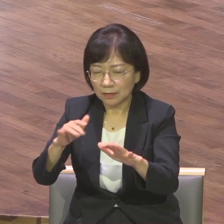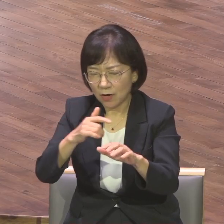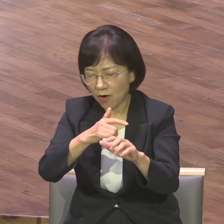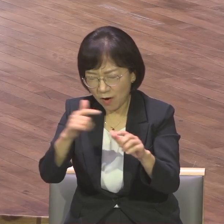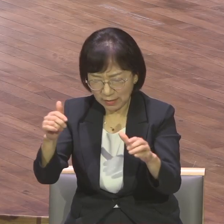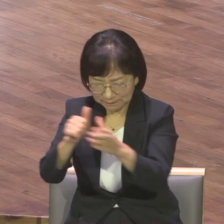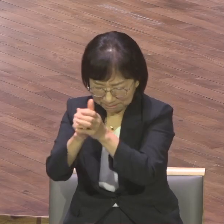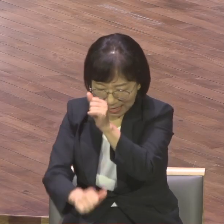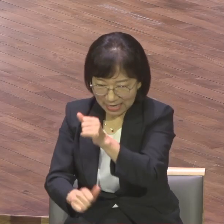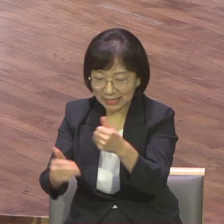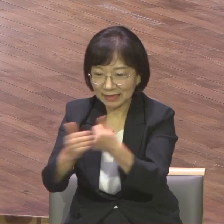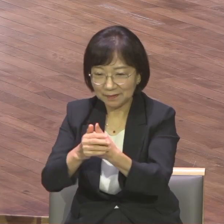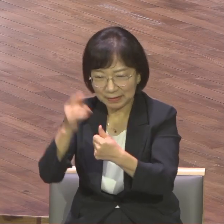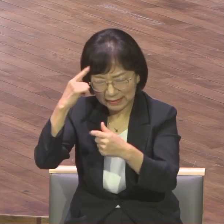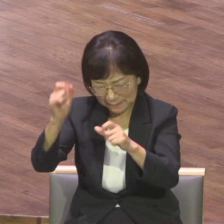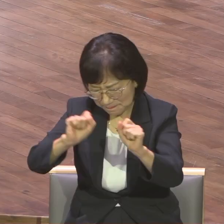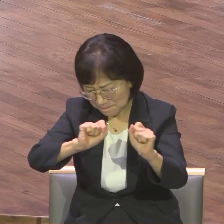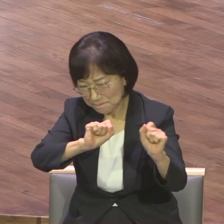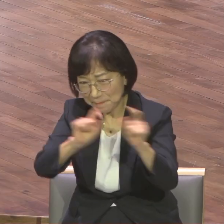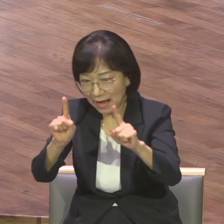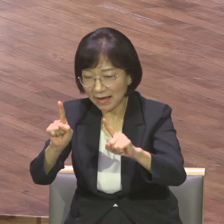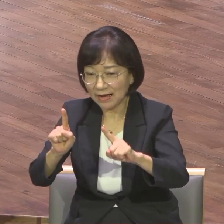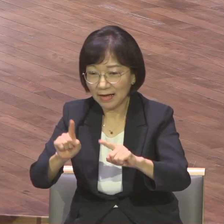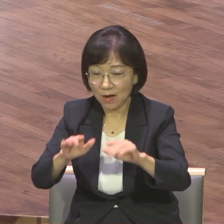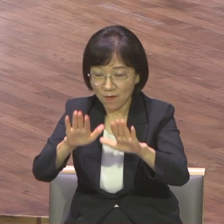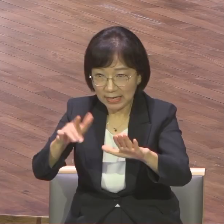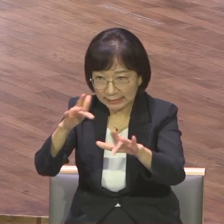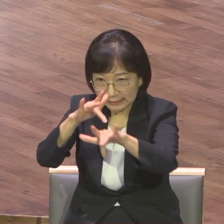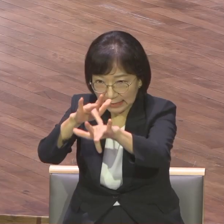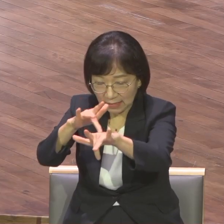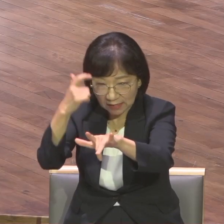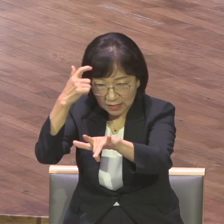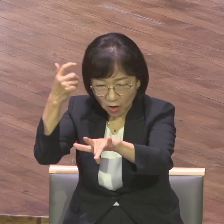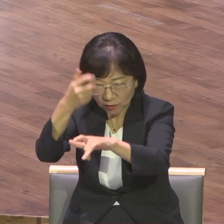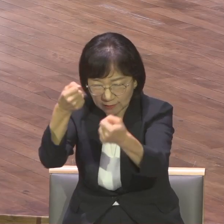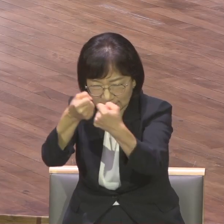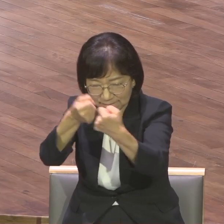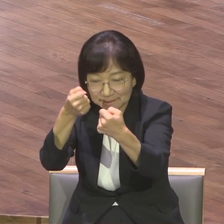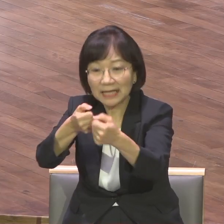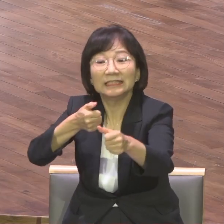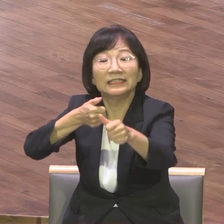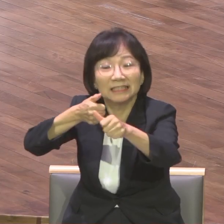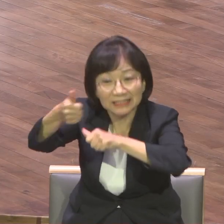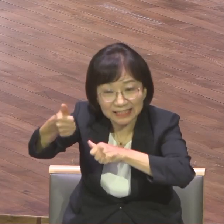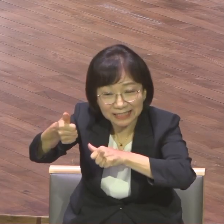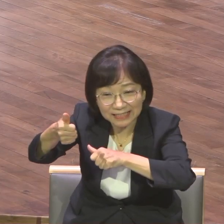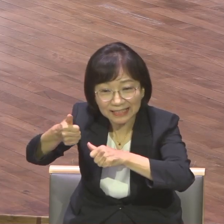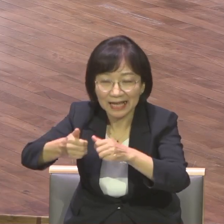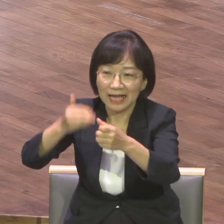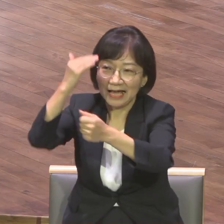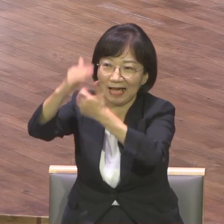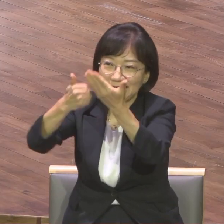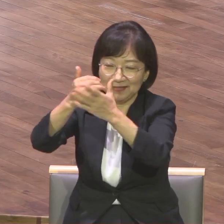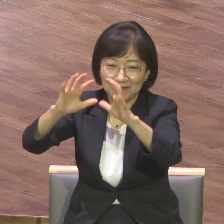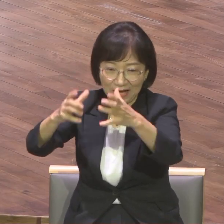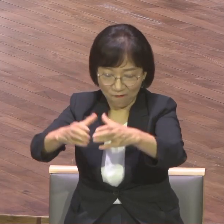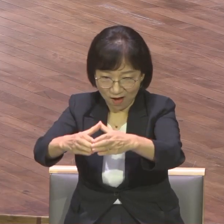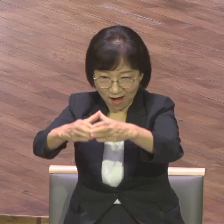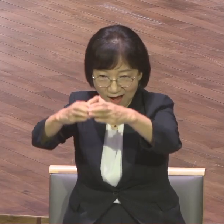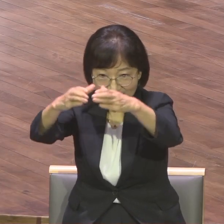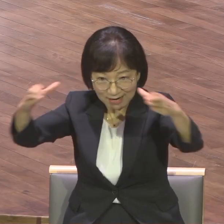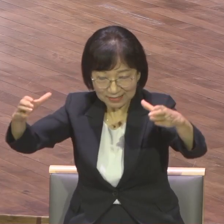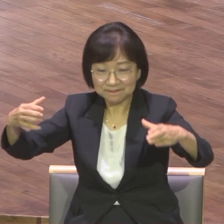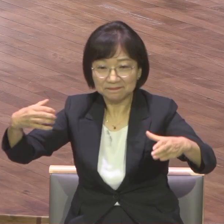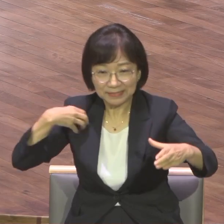되는지 분명한 답을 얻고 사단과의 영적 싸움에서 승리하면서 날마다 하나님 나라를 확장해 나가는 그리스도의